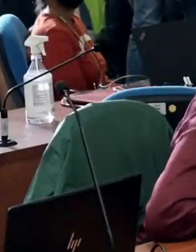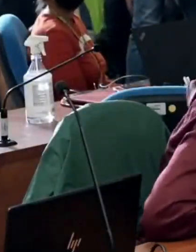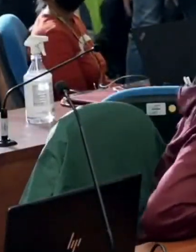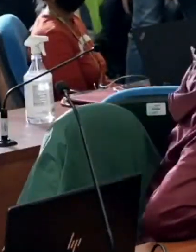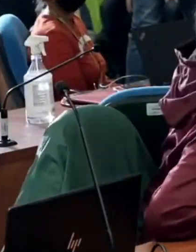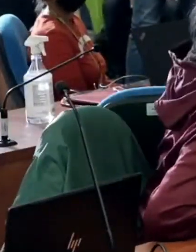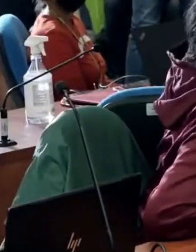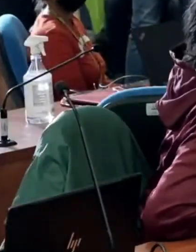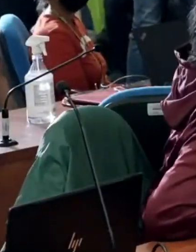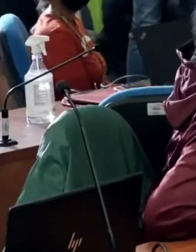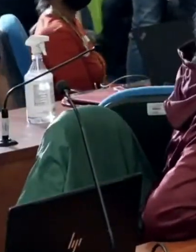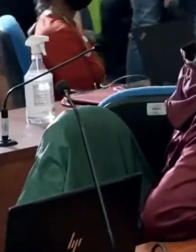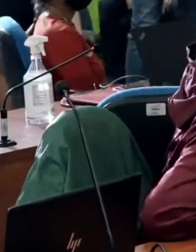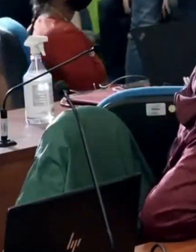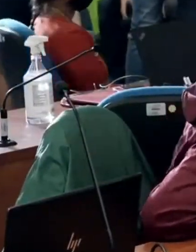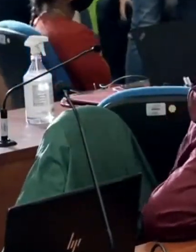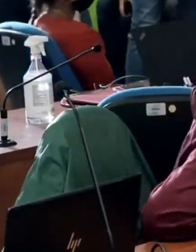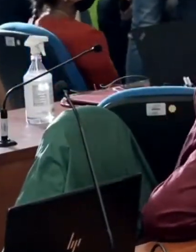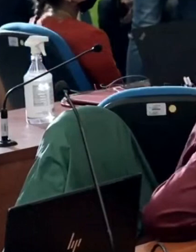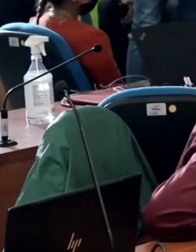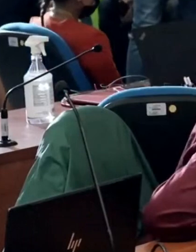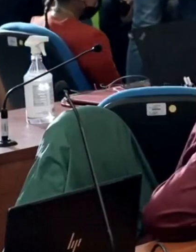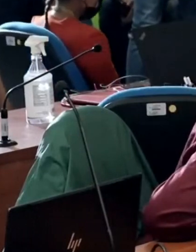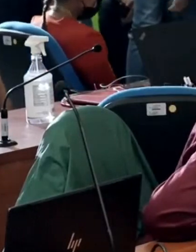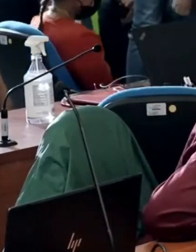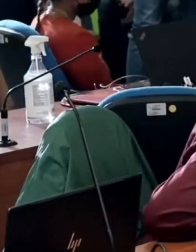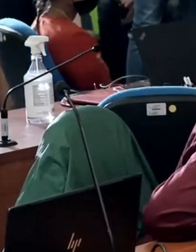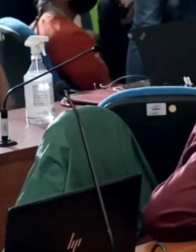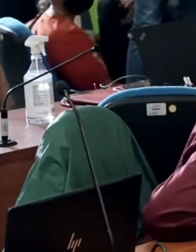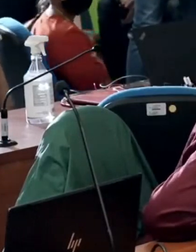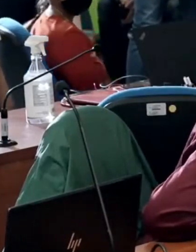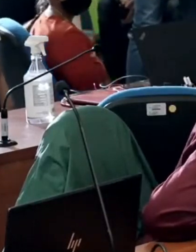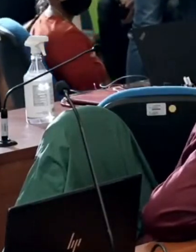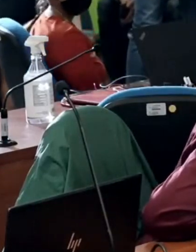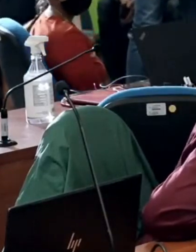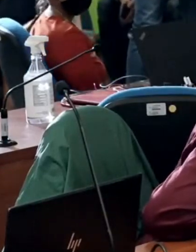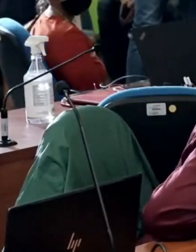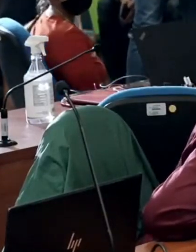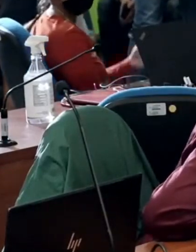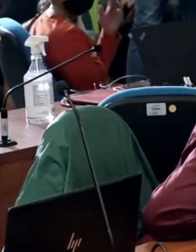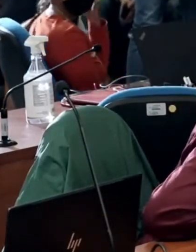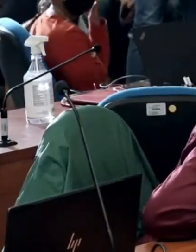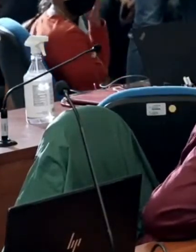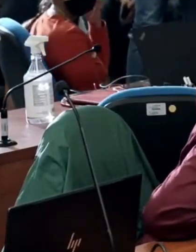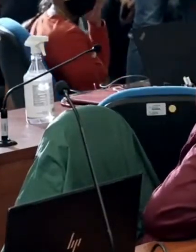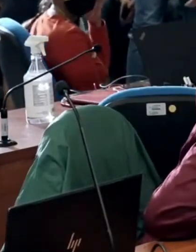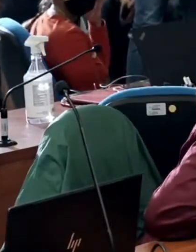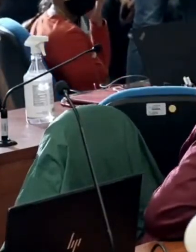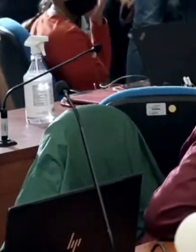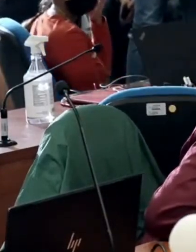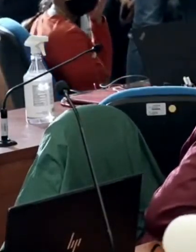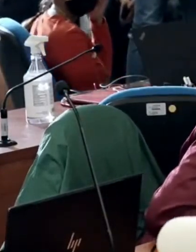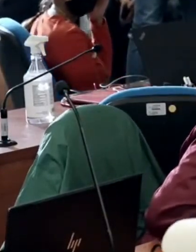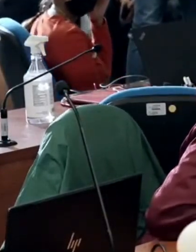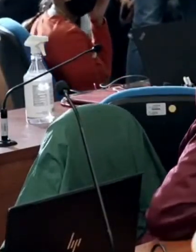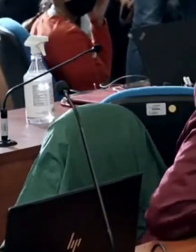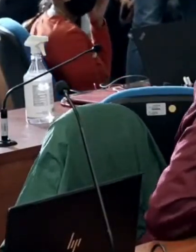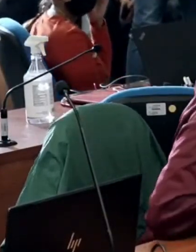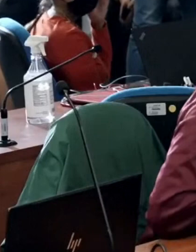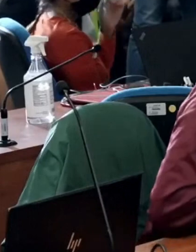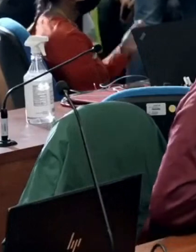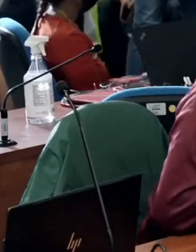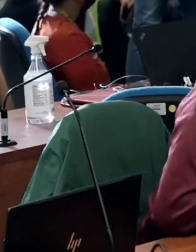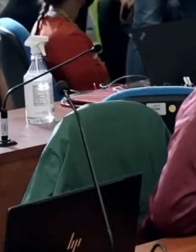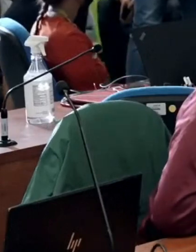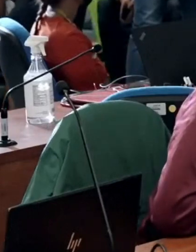Él estaba. Ah, está acá. Secretario, si quiere que le adelante la pregunta mientras procede, sí, el proceso. Ahí él